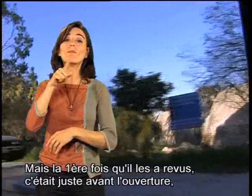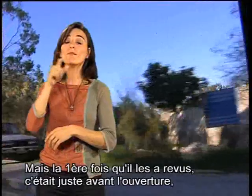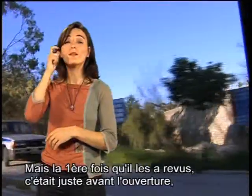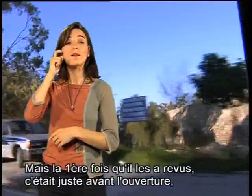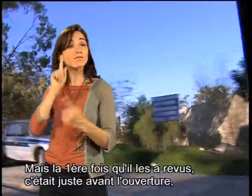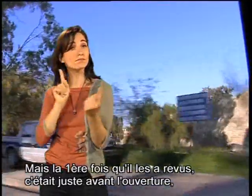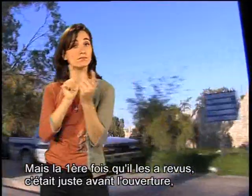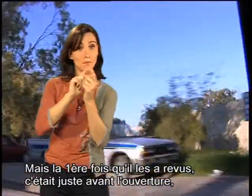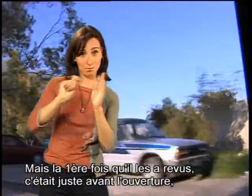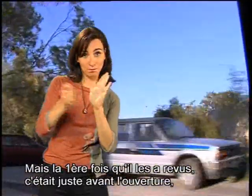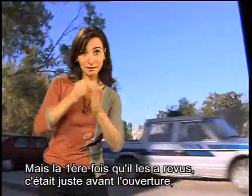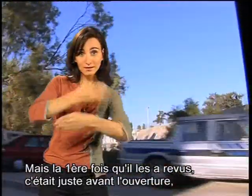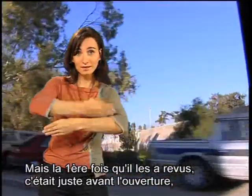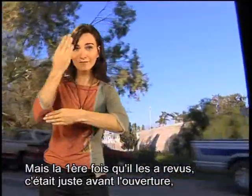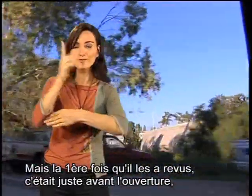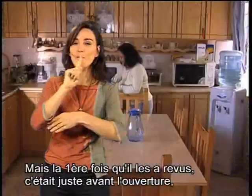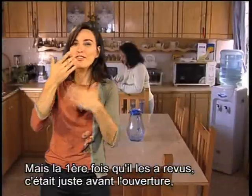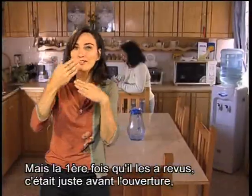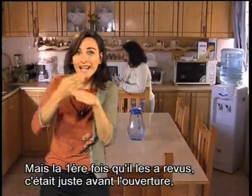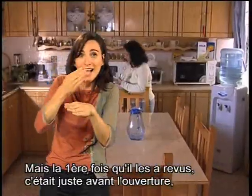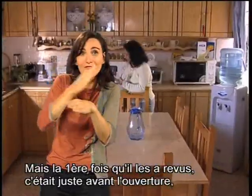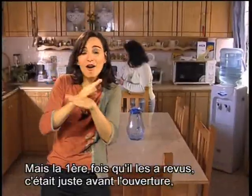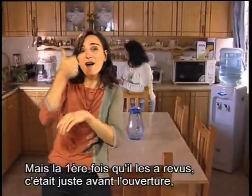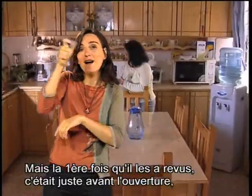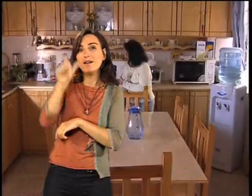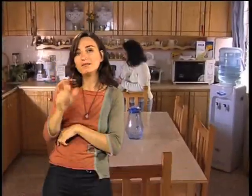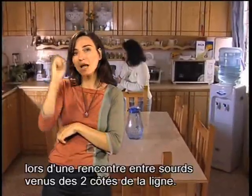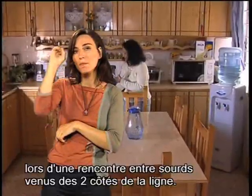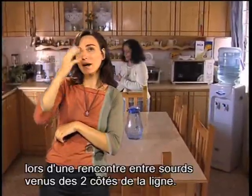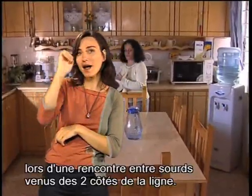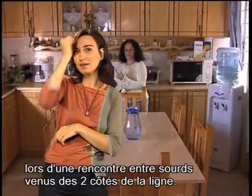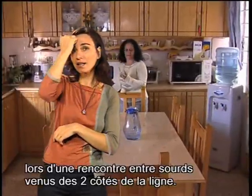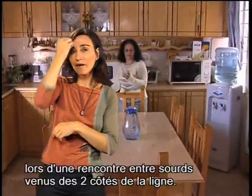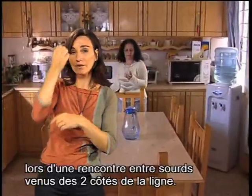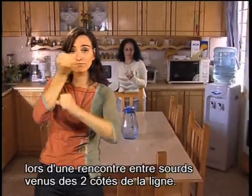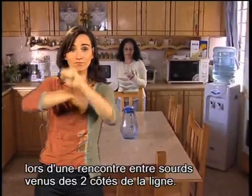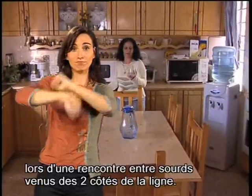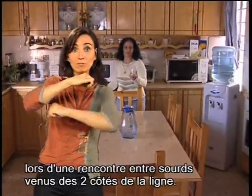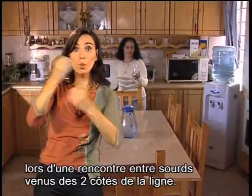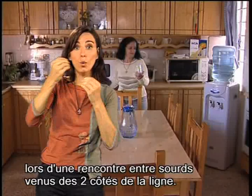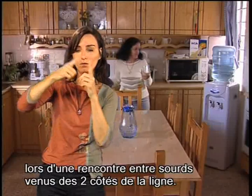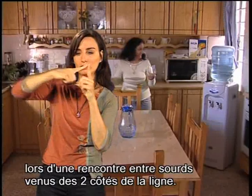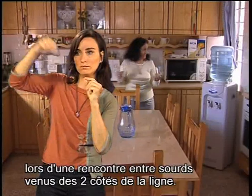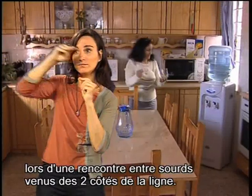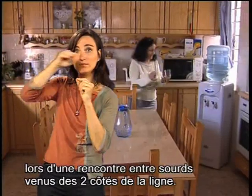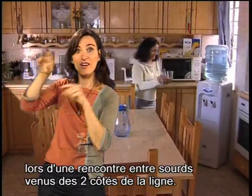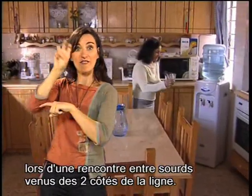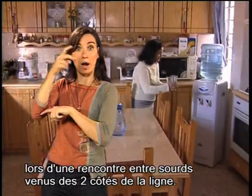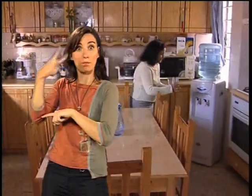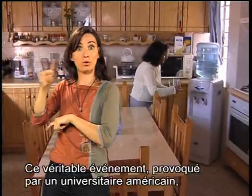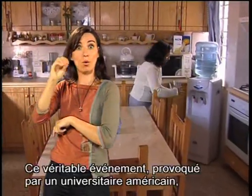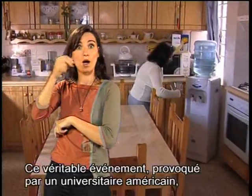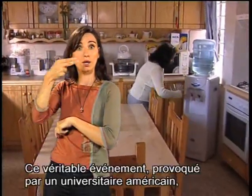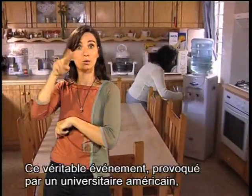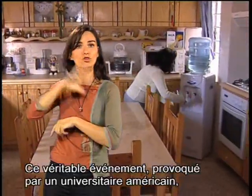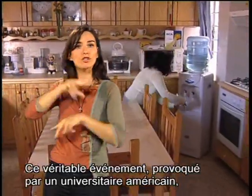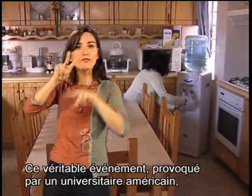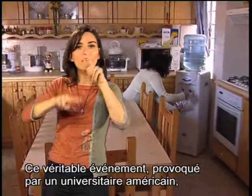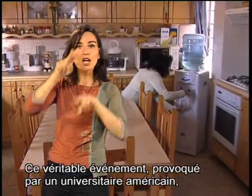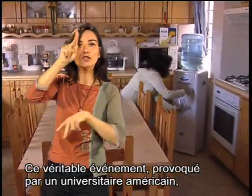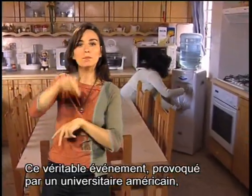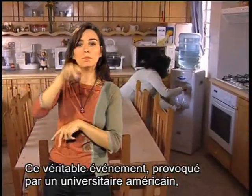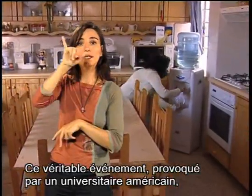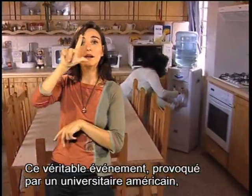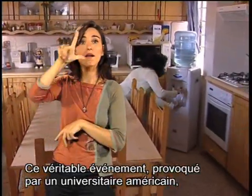Mais la première fois qu'il les a revus, c'était peu de temps avant l'ouverture, lors d'une rencontre entre sourds venus des deux côtés de la ligne. Ce véritable